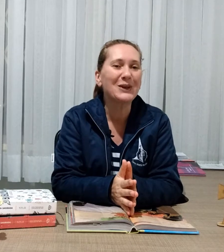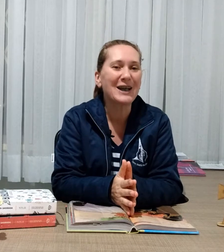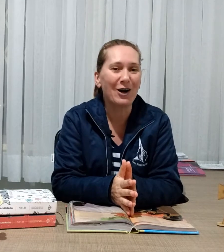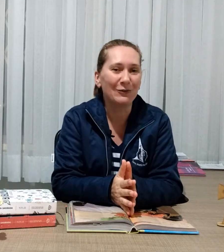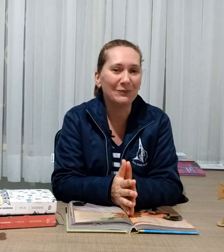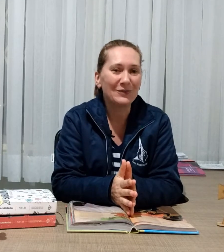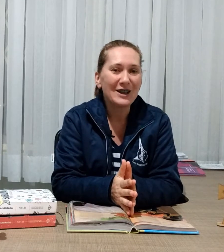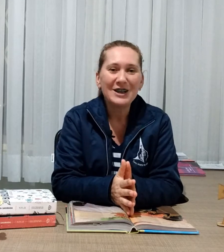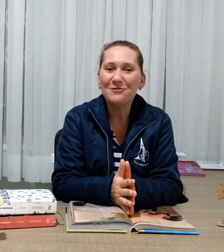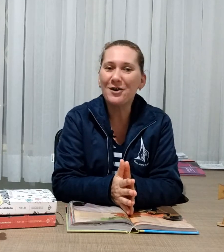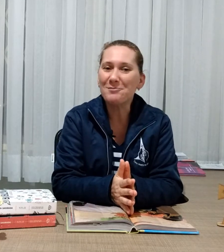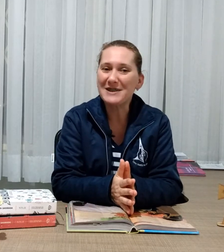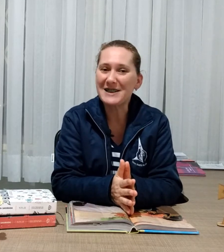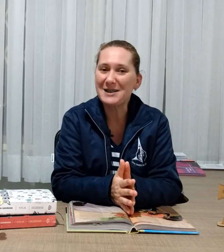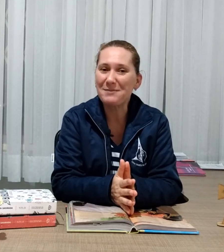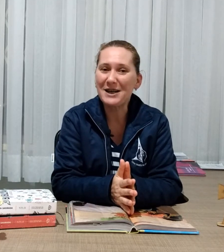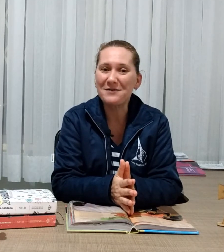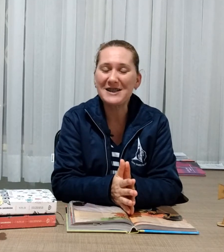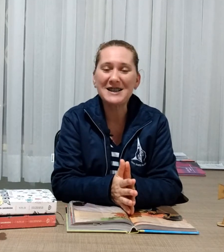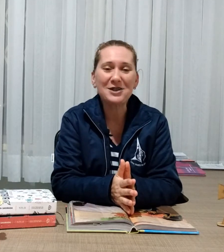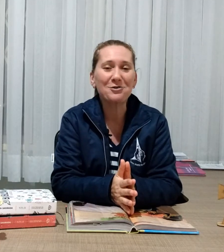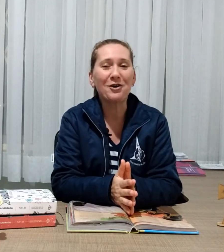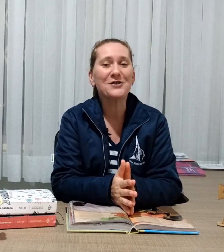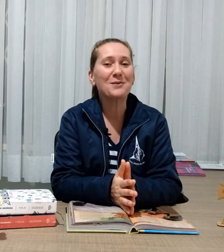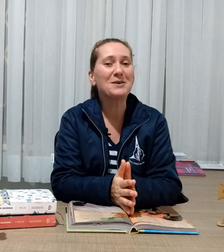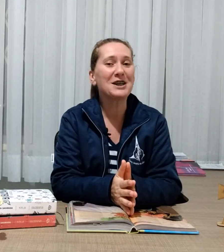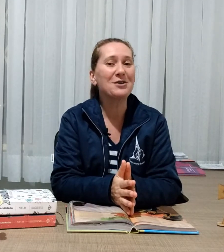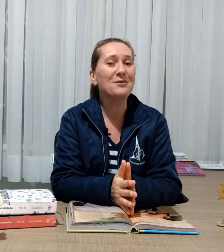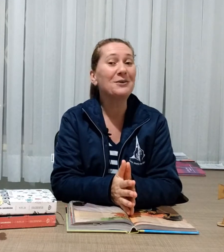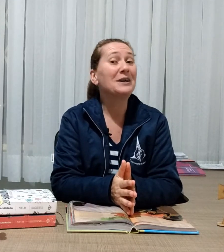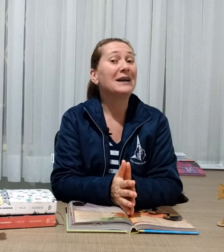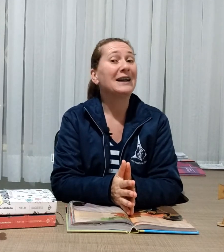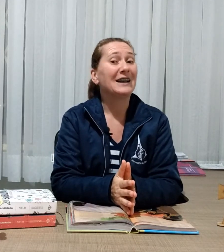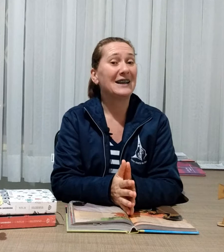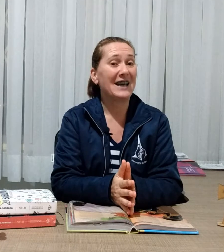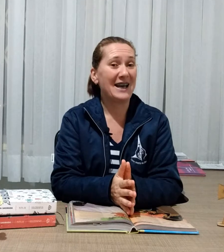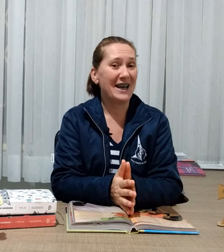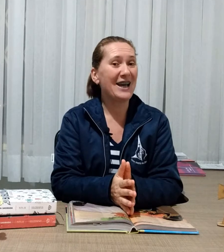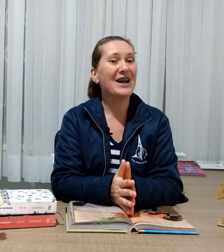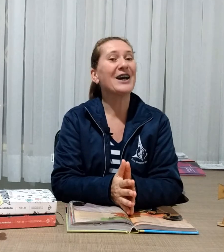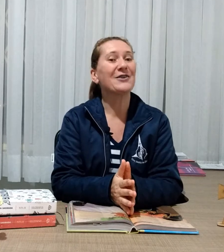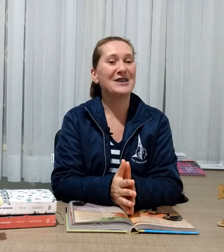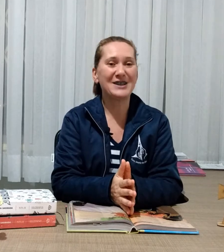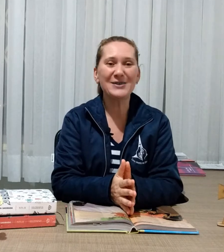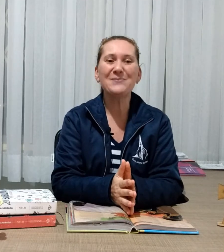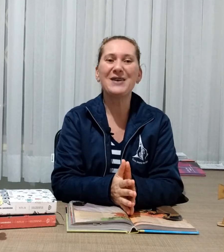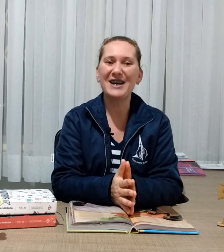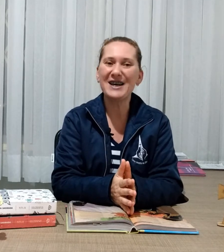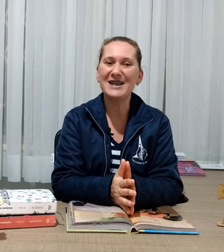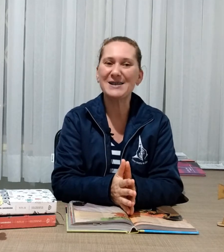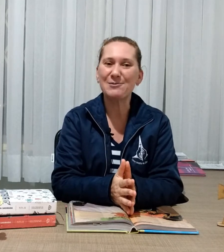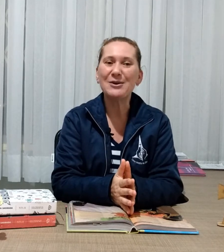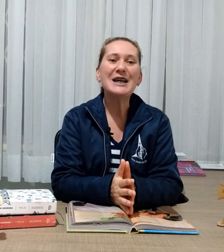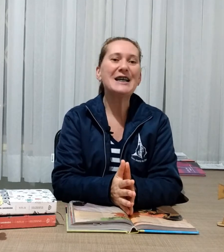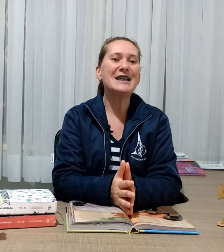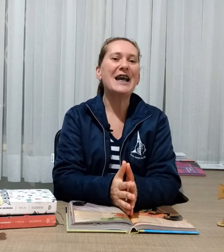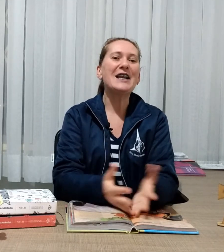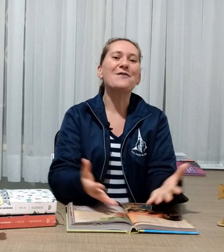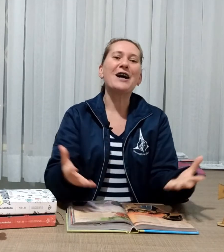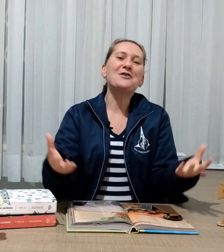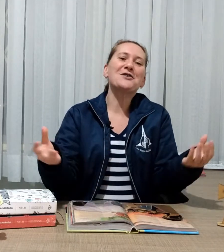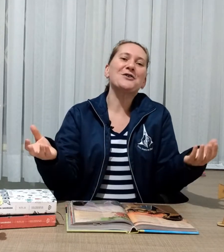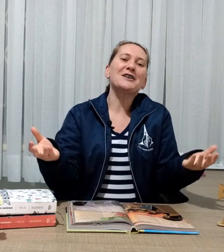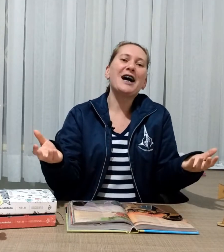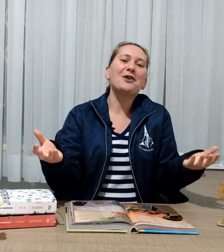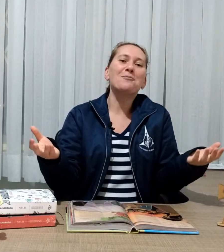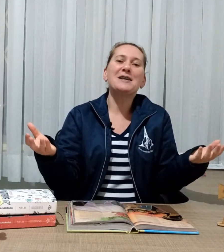muito legal. Vamos receber a visita do nosso amiguinho Léo, isso mesmo! E